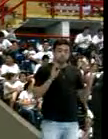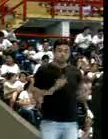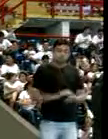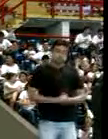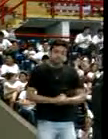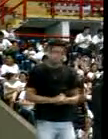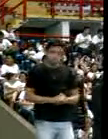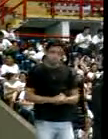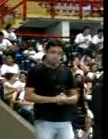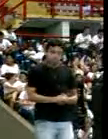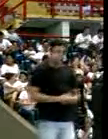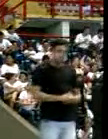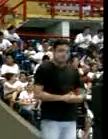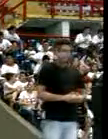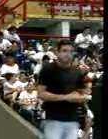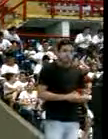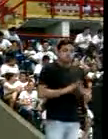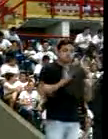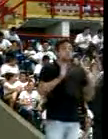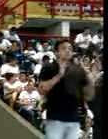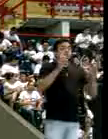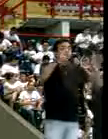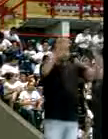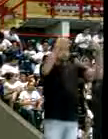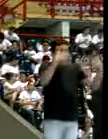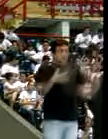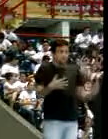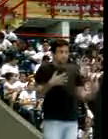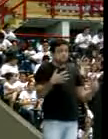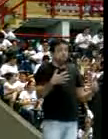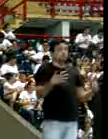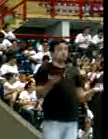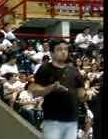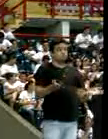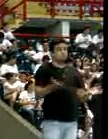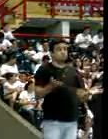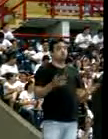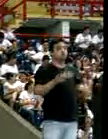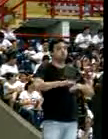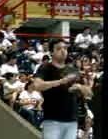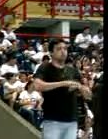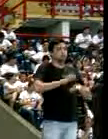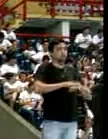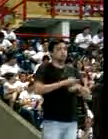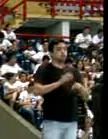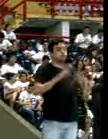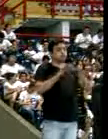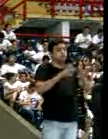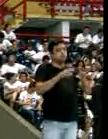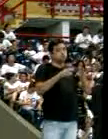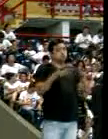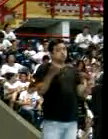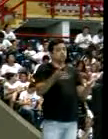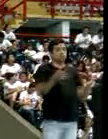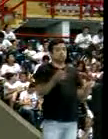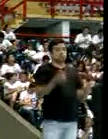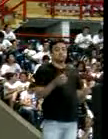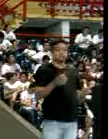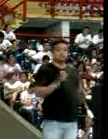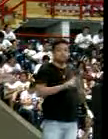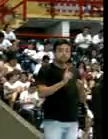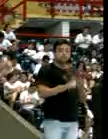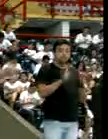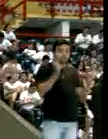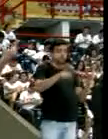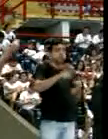Ok? Muito bem. Dito isso, vou falar agora de algo muito atual.